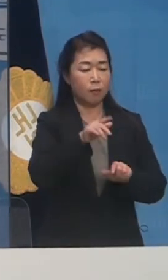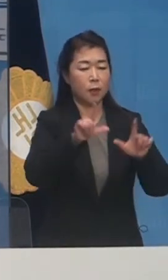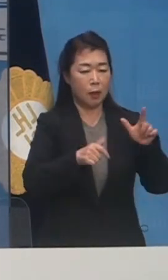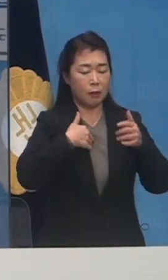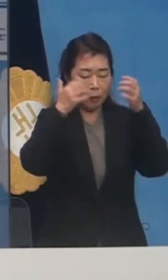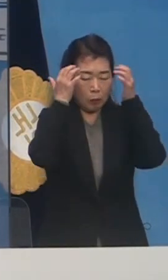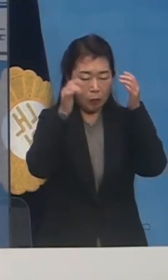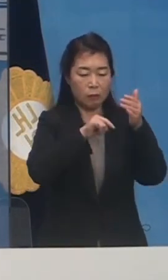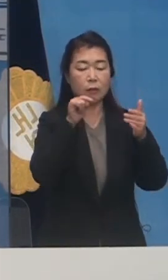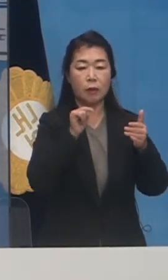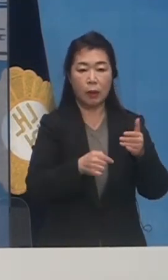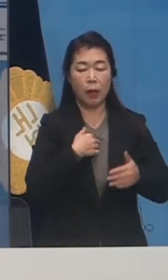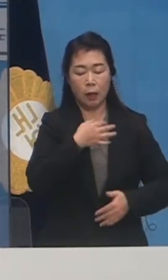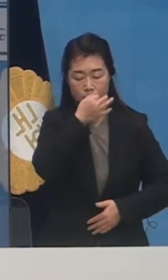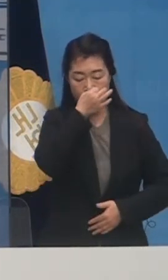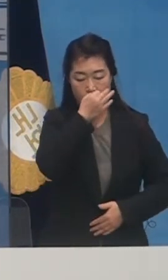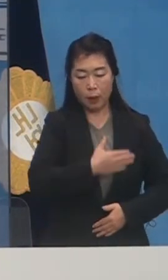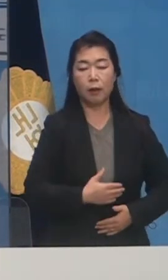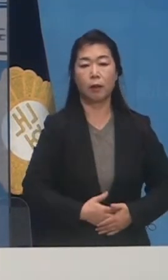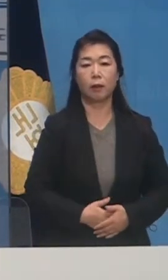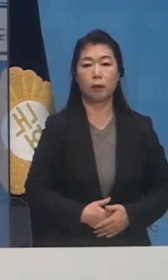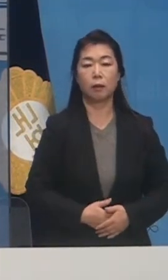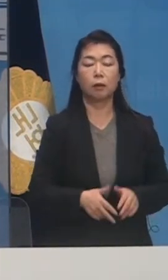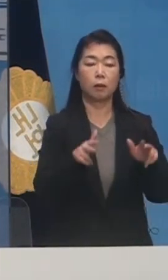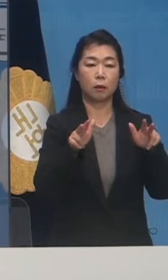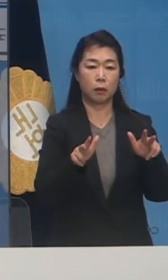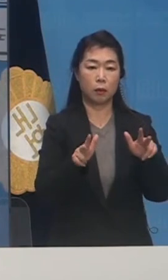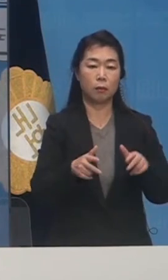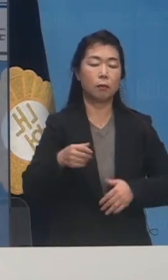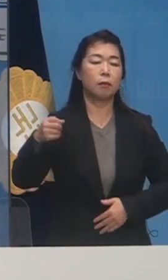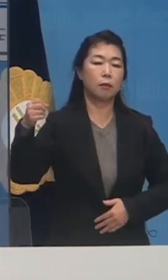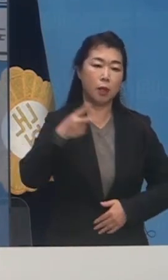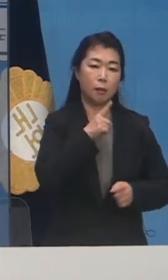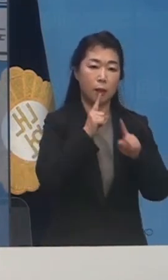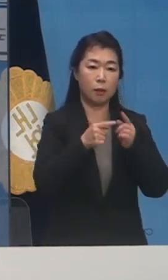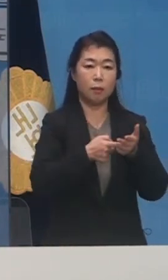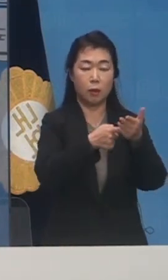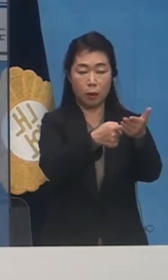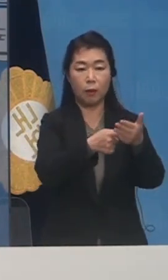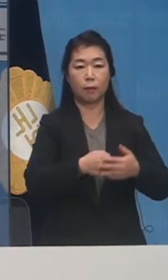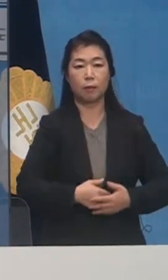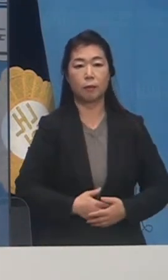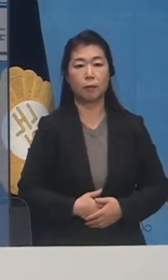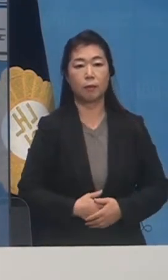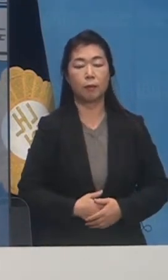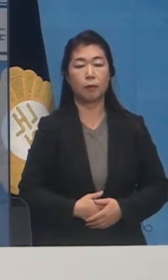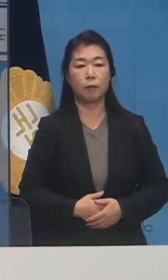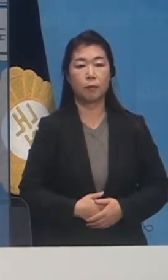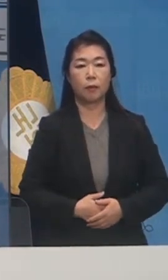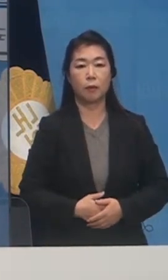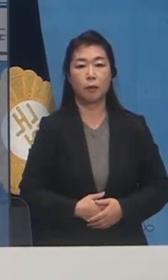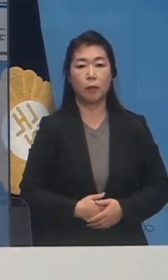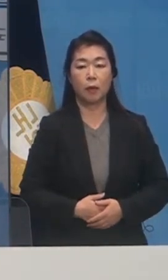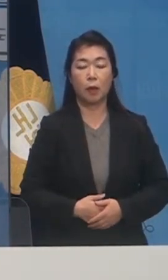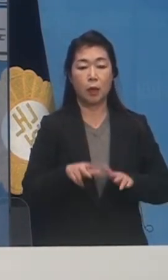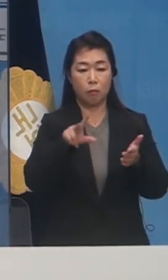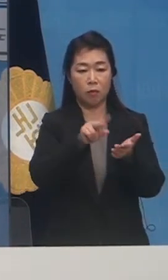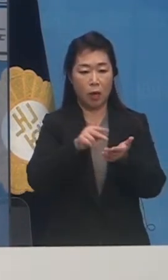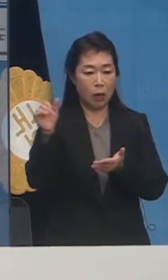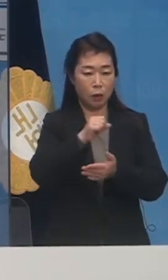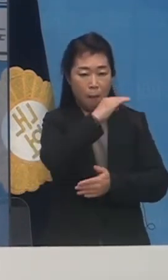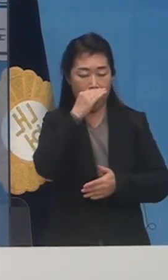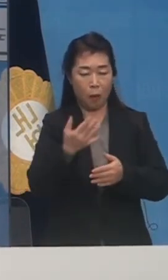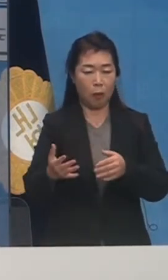억울하고 고통스럽습니다. 이 자리를 빌어 다시 한번 간절히 부탁드립니다. 이 문제를